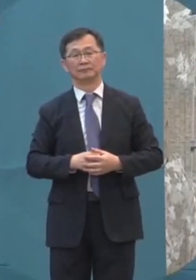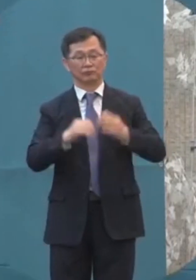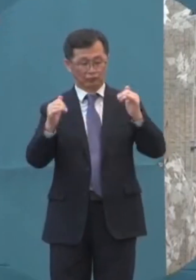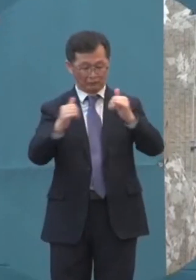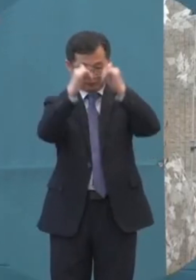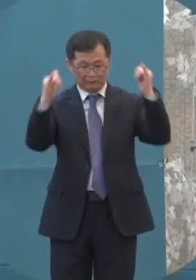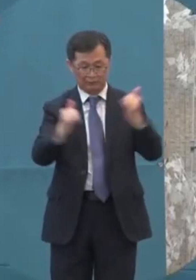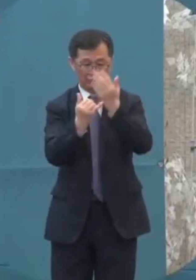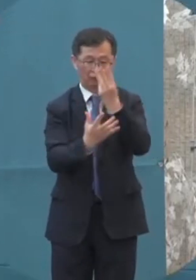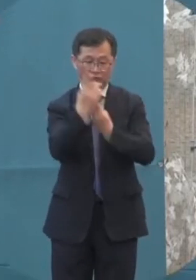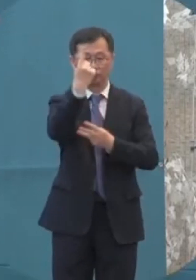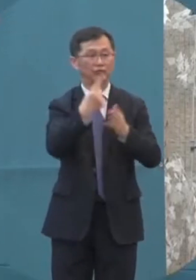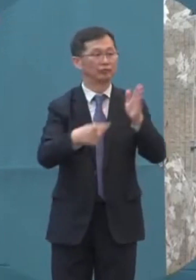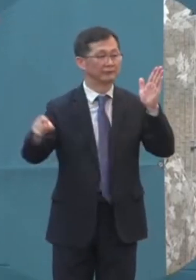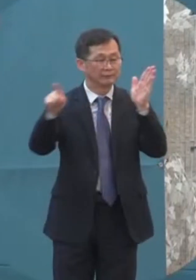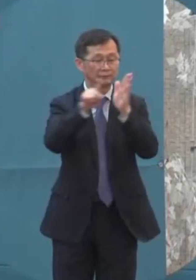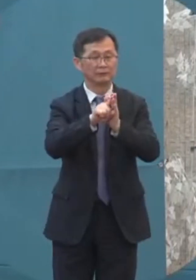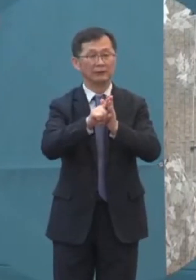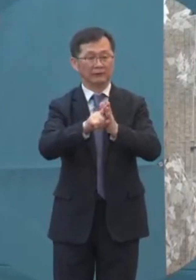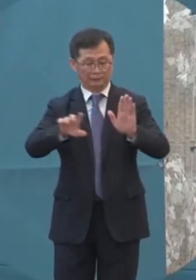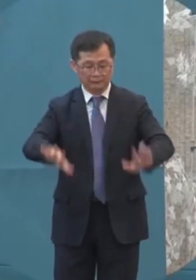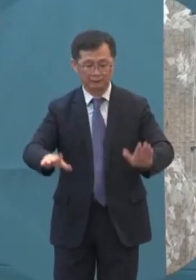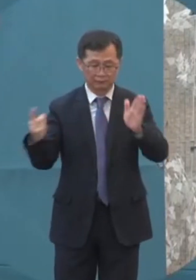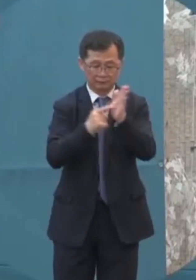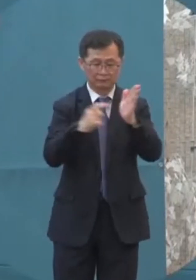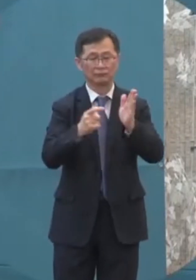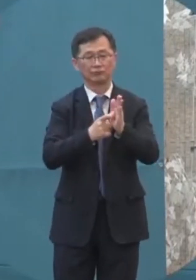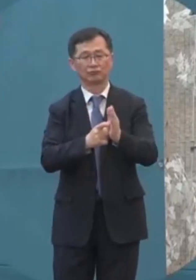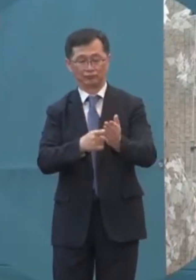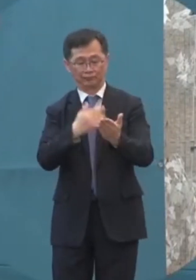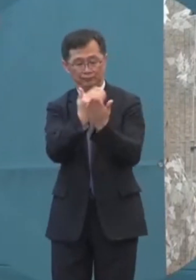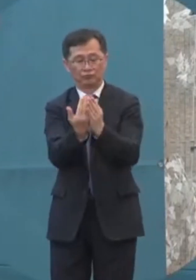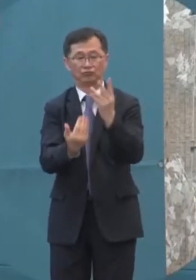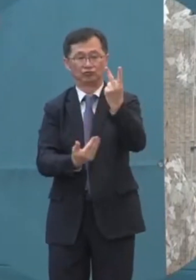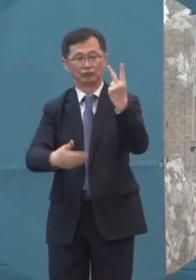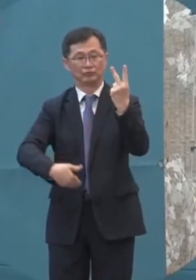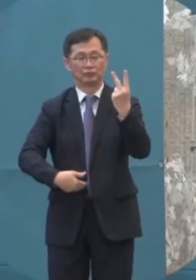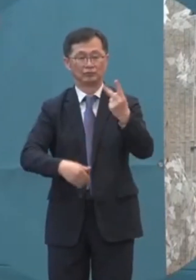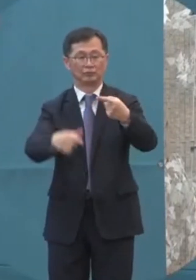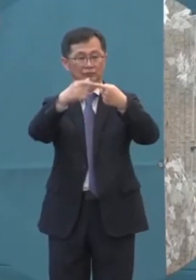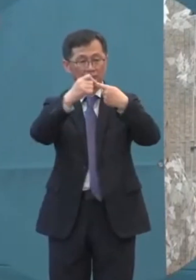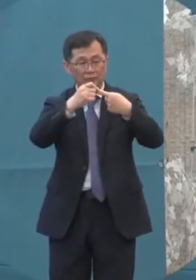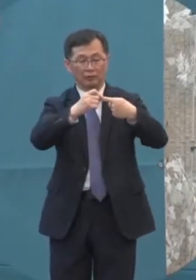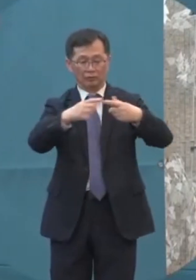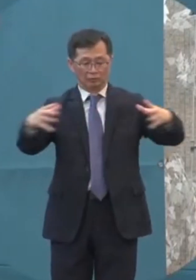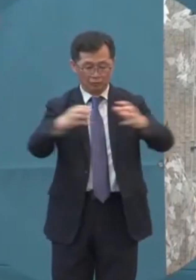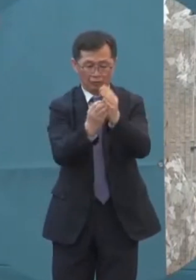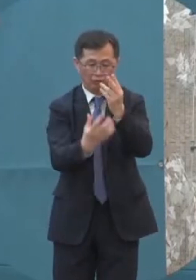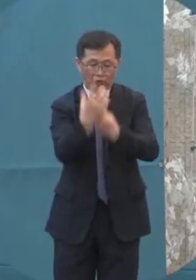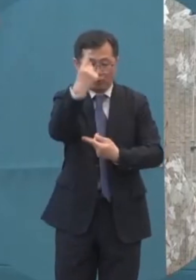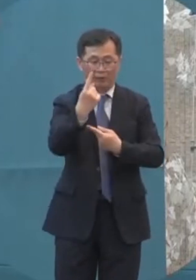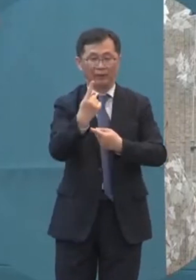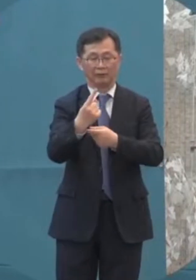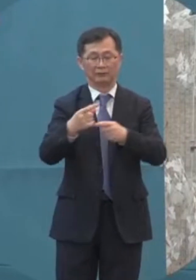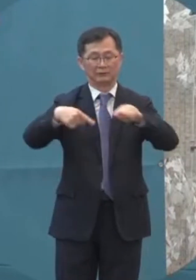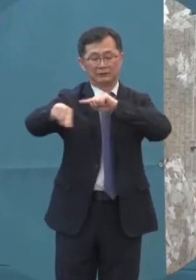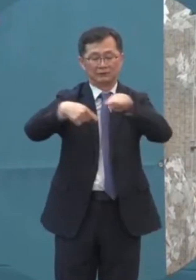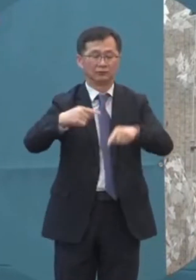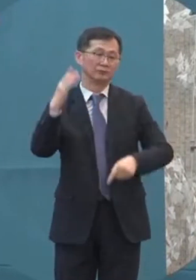사회 통합을 하려면 당장 두 가지가 필요합니다. 첫째는 통합형 지도자가